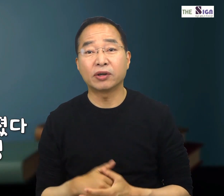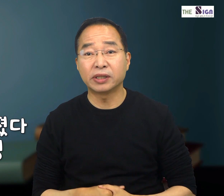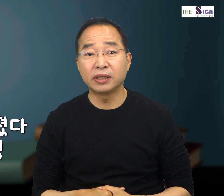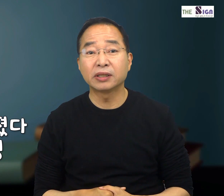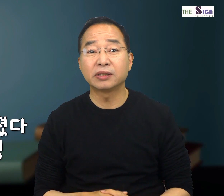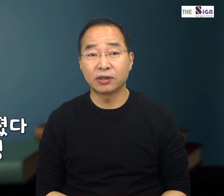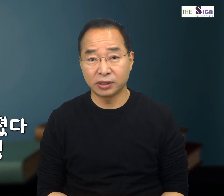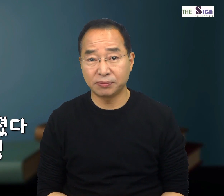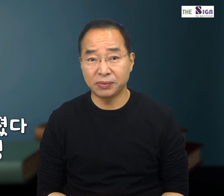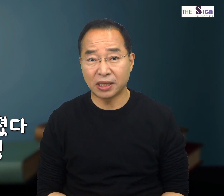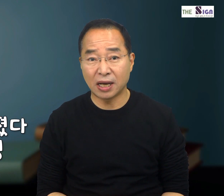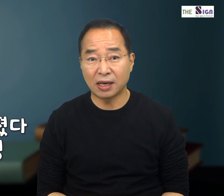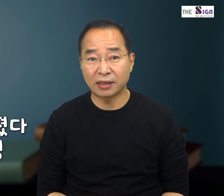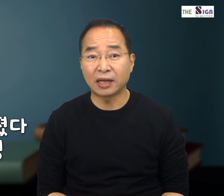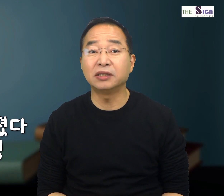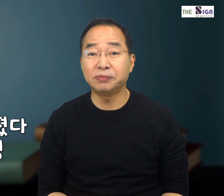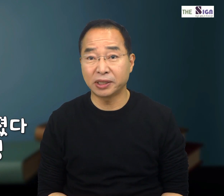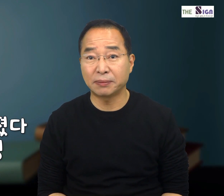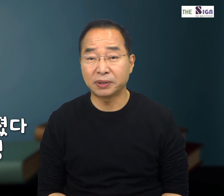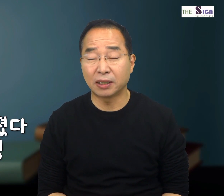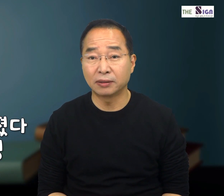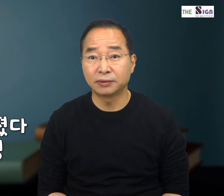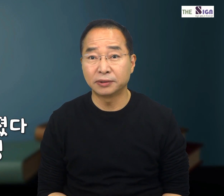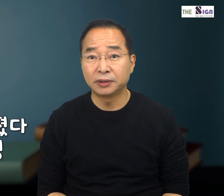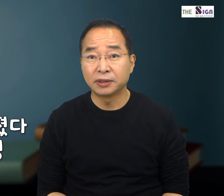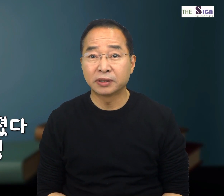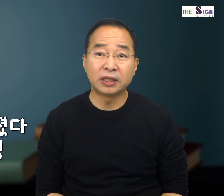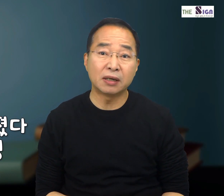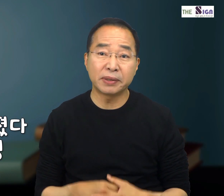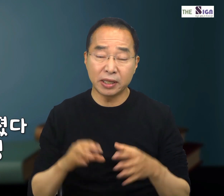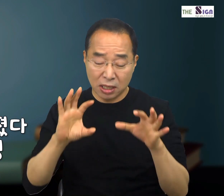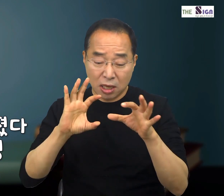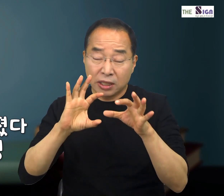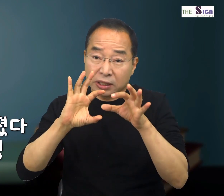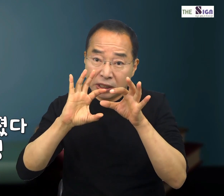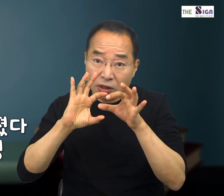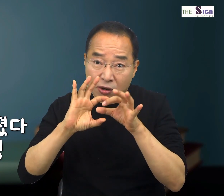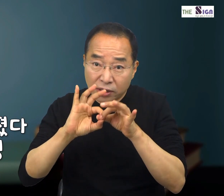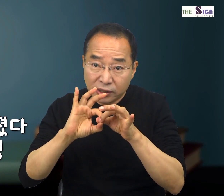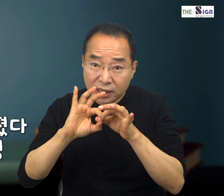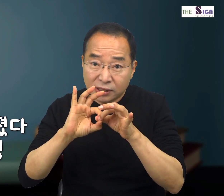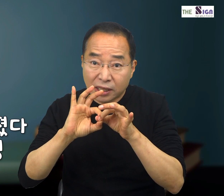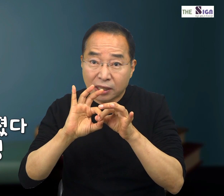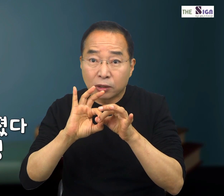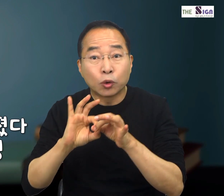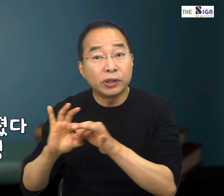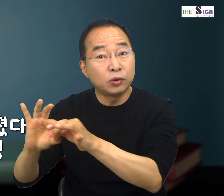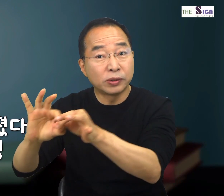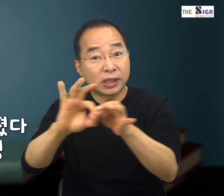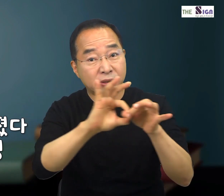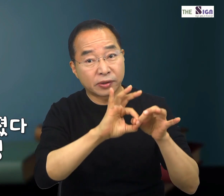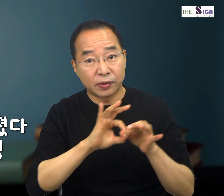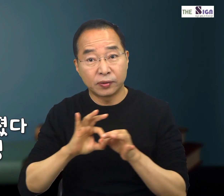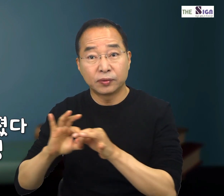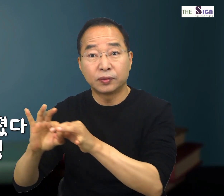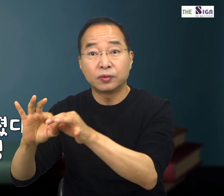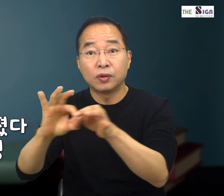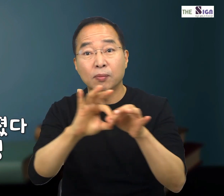연결이 끊겼습니다 라는 의미가 됩니다. 그 다음에 이 연결된 상태를 돌리는 동작이 있어요. 보통